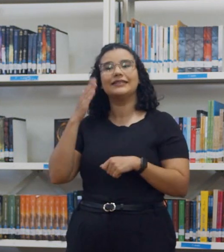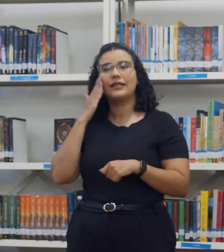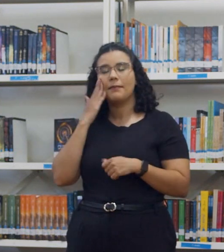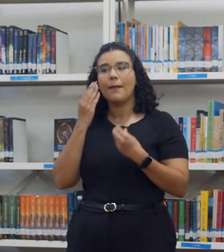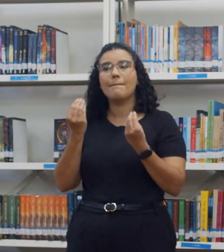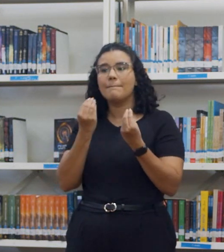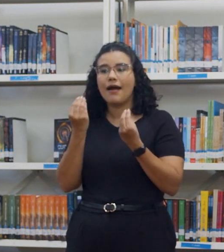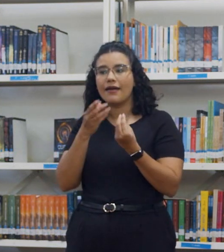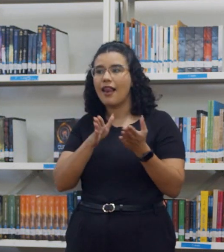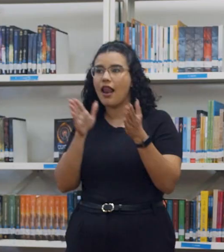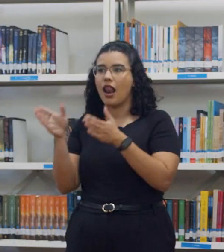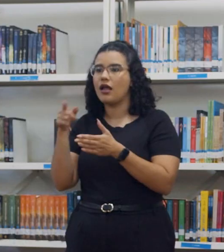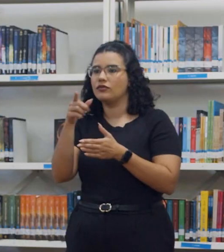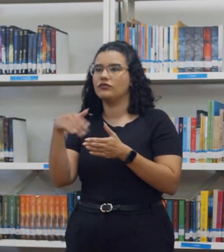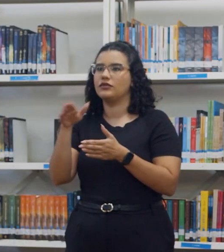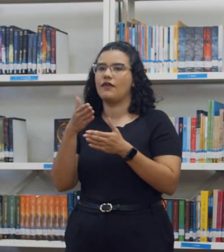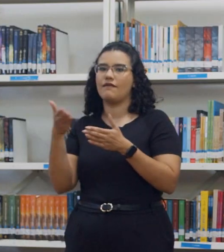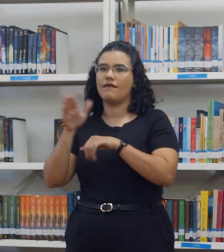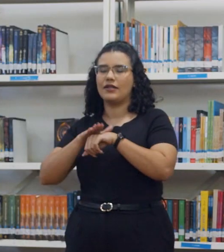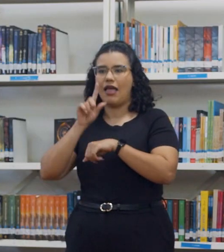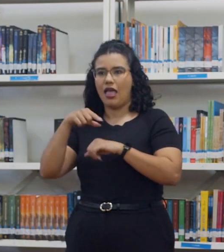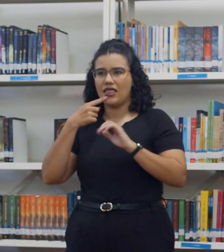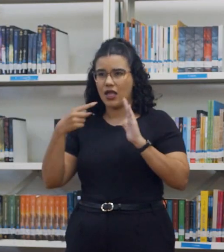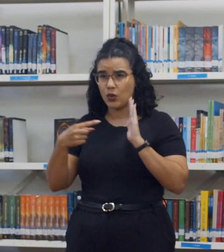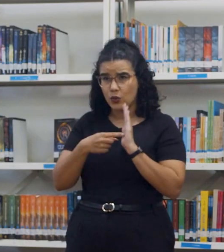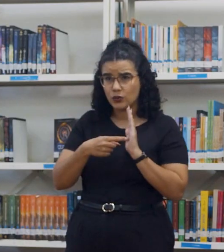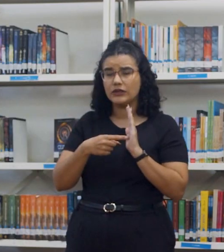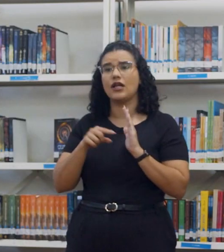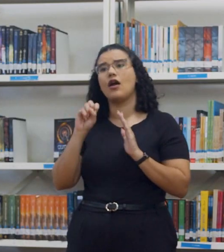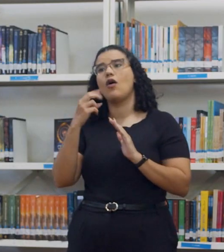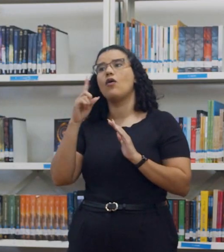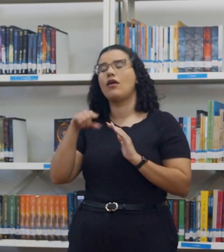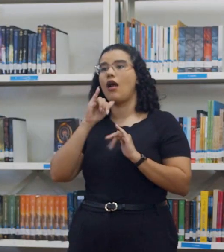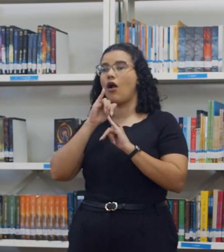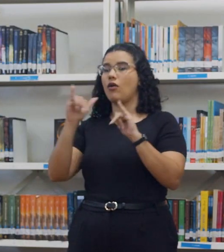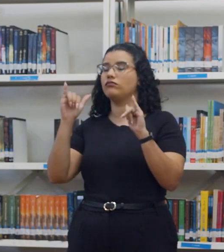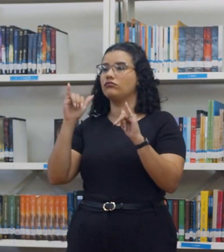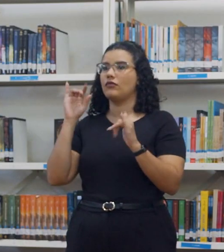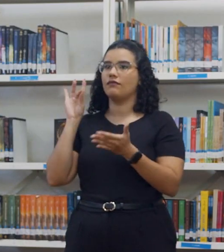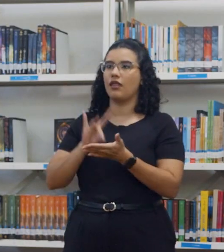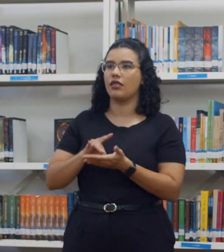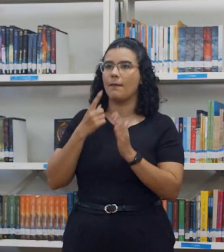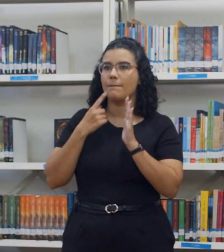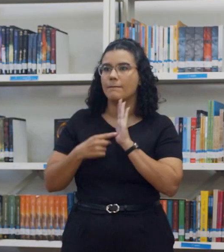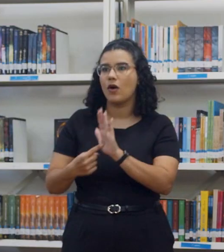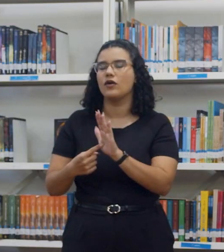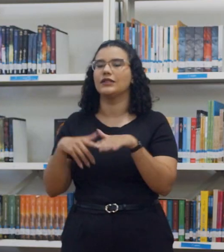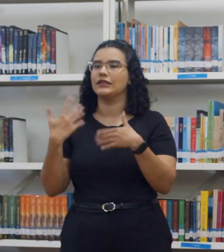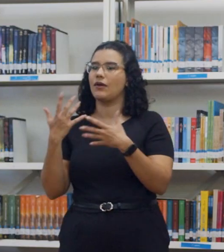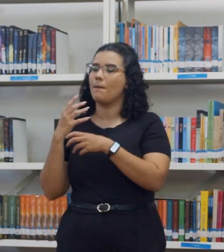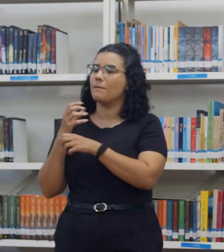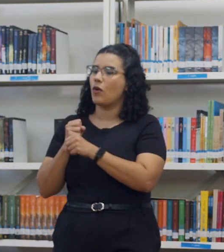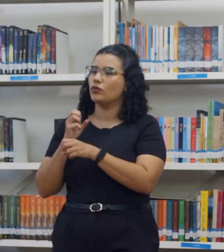exatamente para que lado vocês estão indo. É uma denúncia, é uma revelação. Então, a